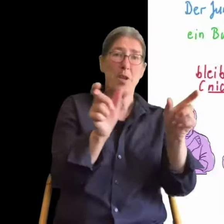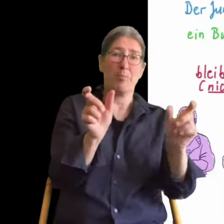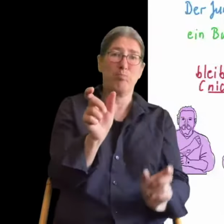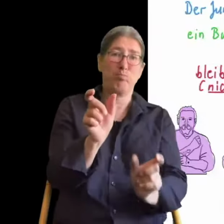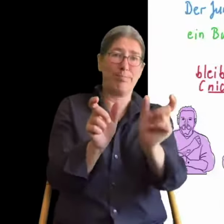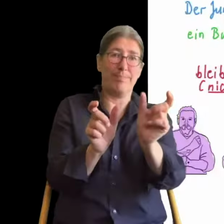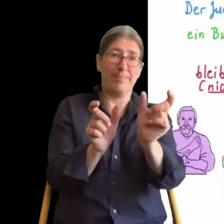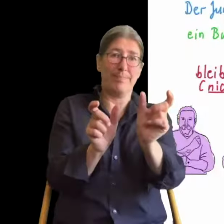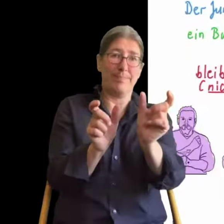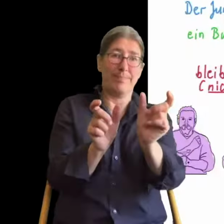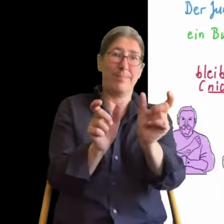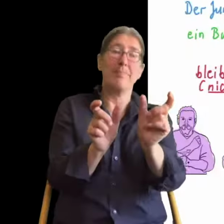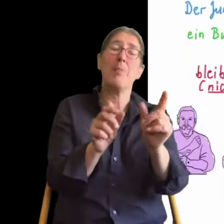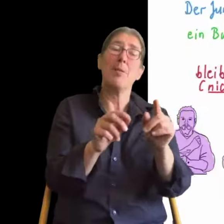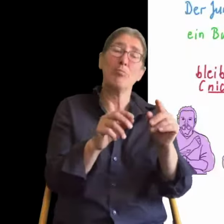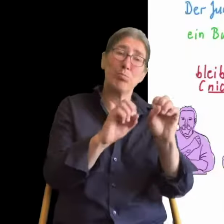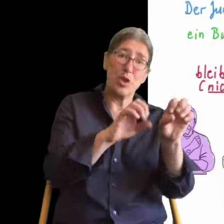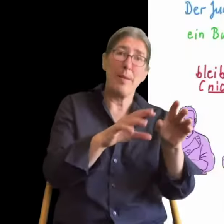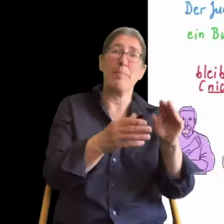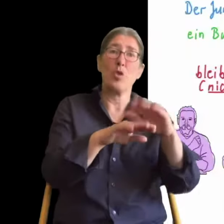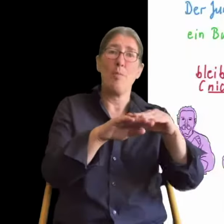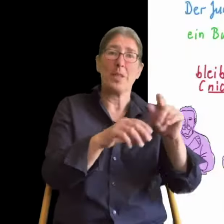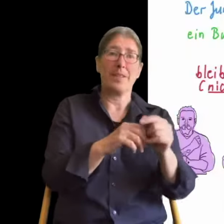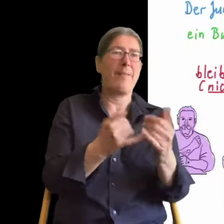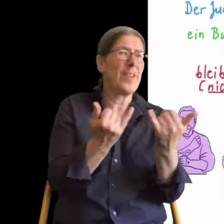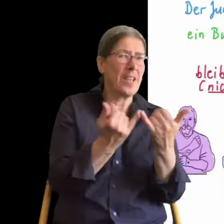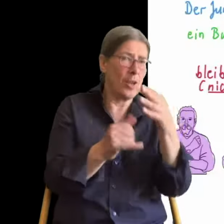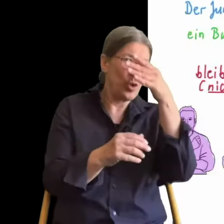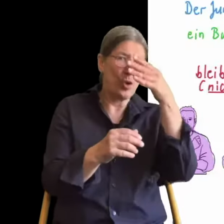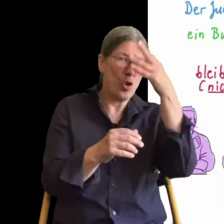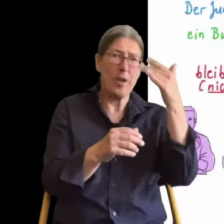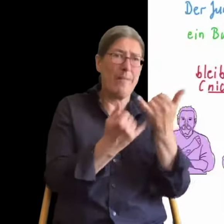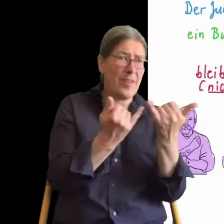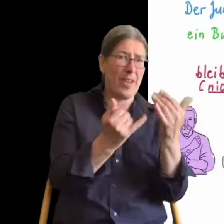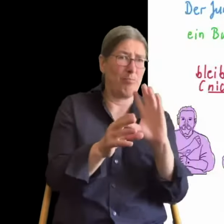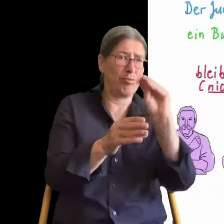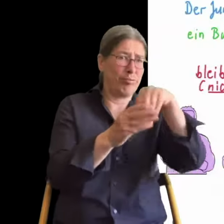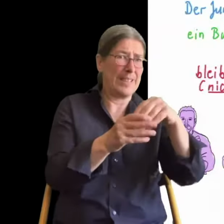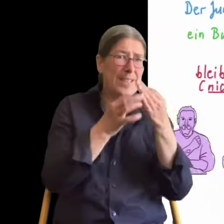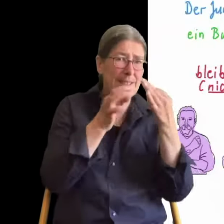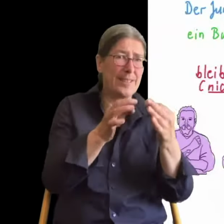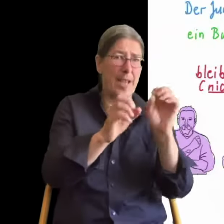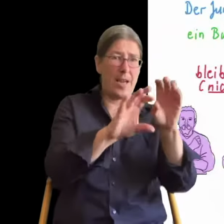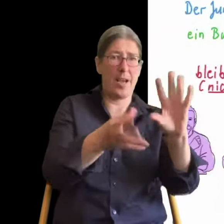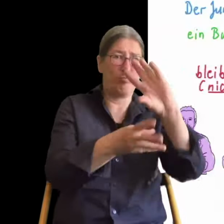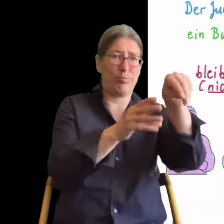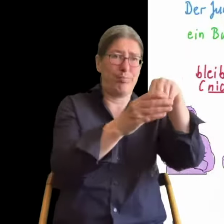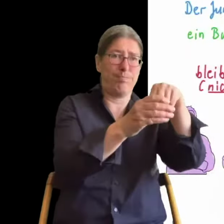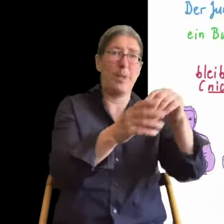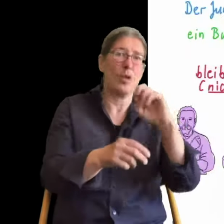Nomen geklemmt, um das Nomen zu beschreiben. Also wie ist der Junge? Das wird gleich mit erklärt, genauer